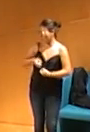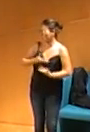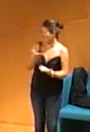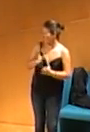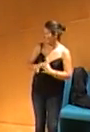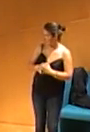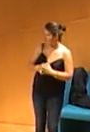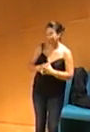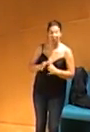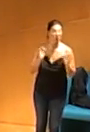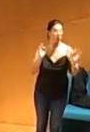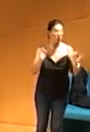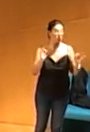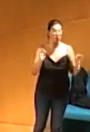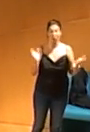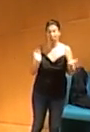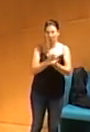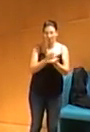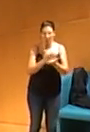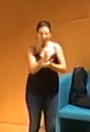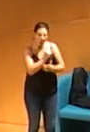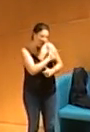on a préparé un peu tout à l'heure